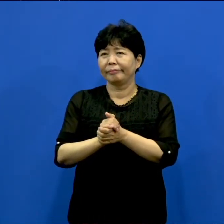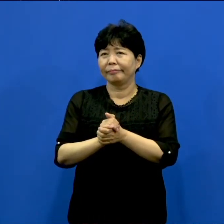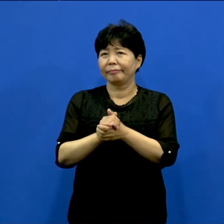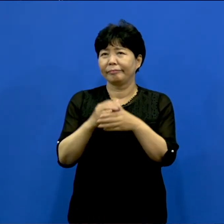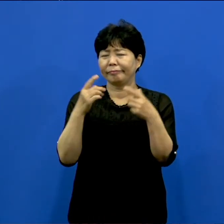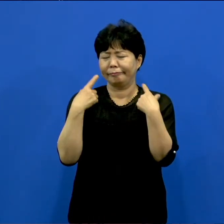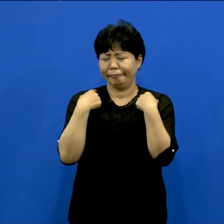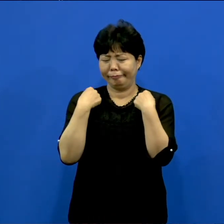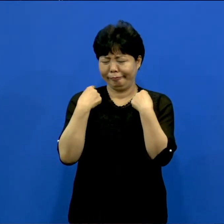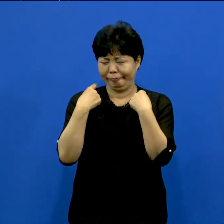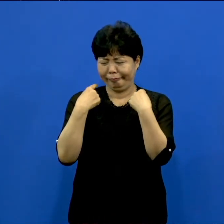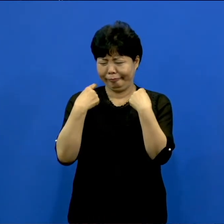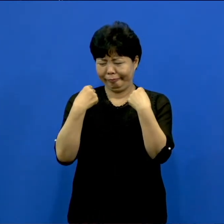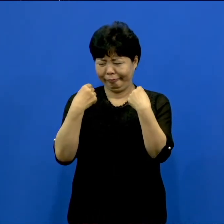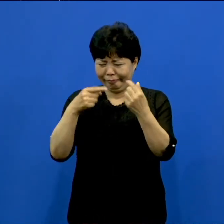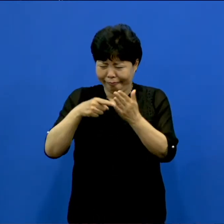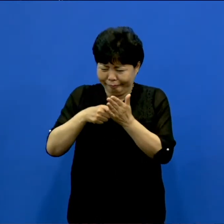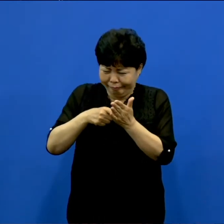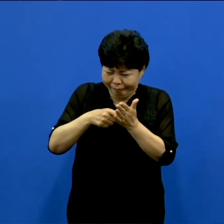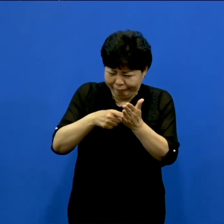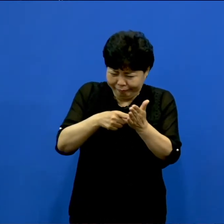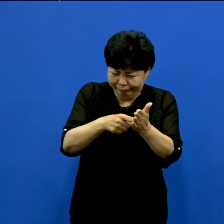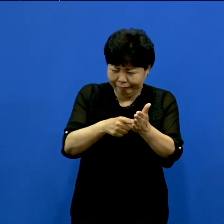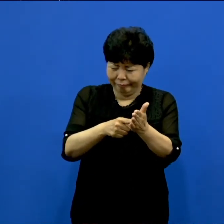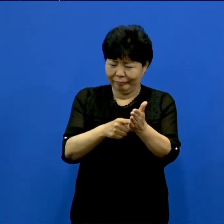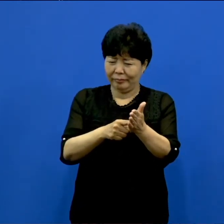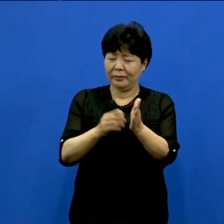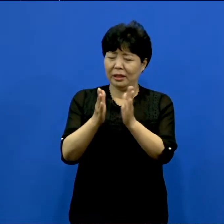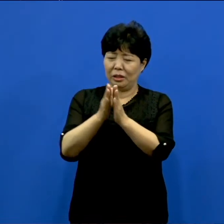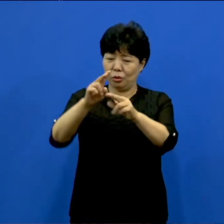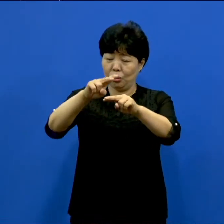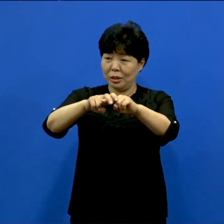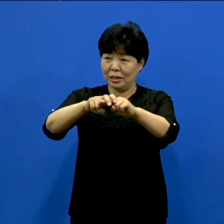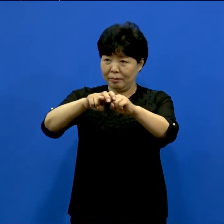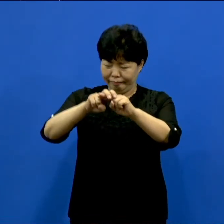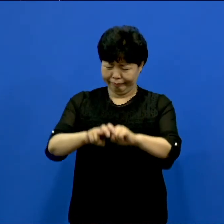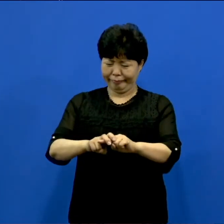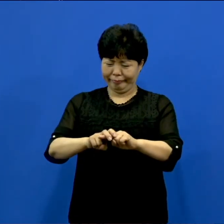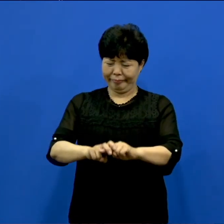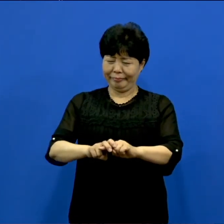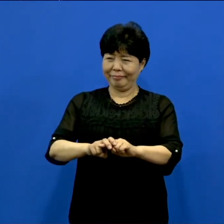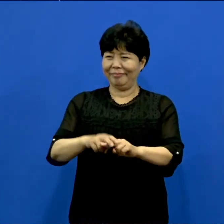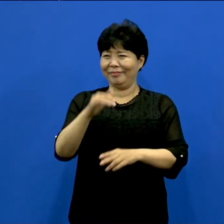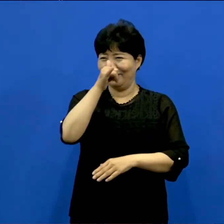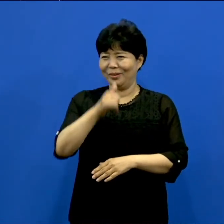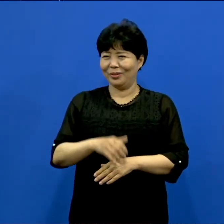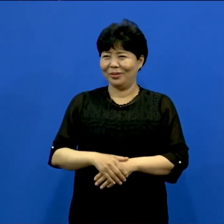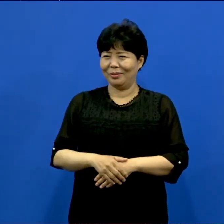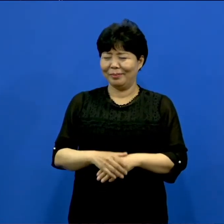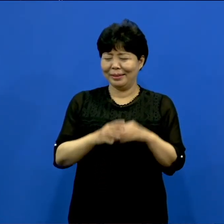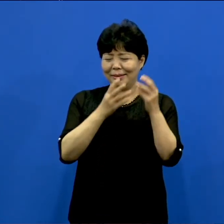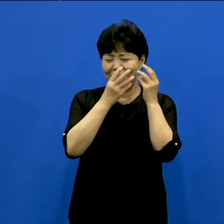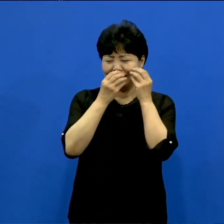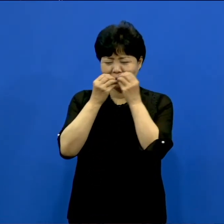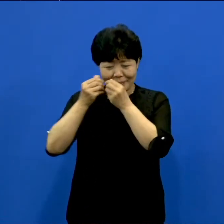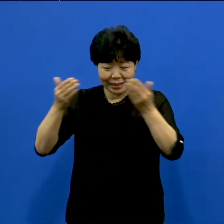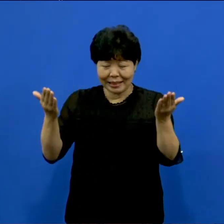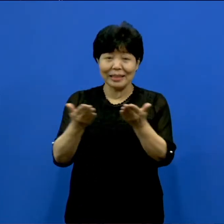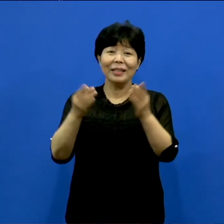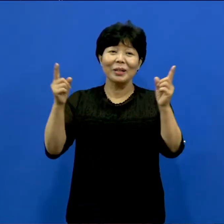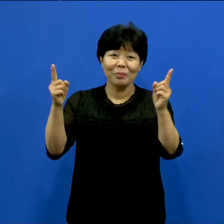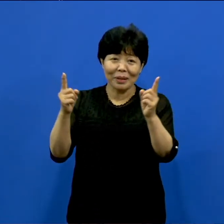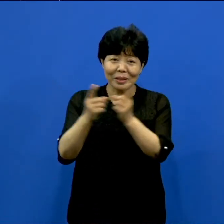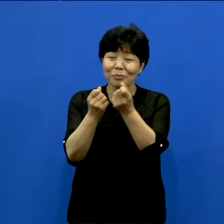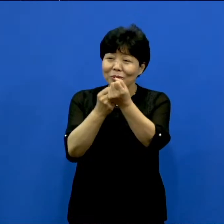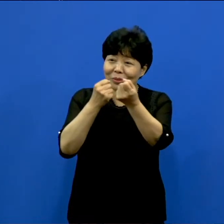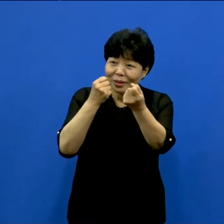그냥 비가 오나 눈이 오나 그 자리 지키는 거예요. 그 시간도 지켜 나는. 뭐 별일이 있어도 그냥 그 시간 그 자리에 앉아 있는